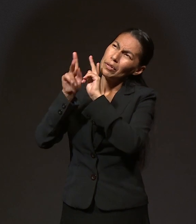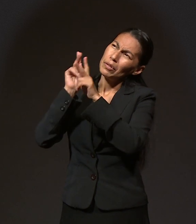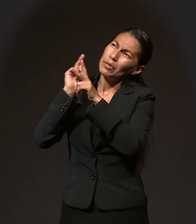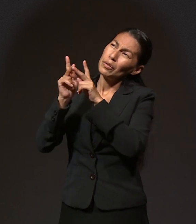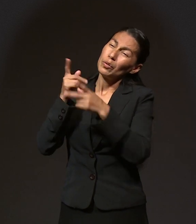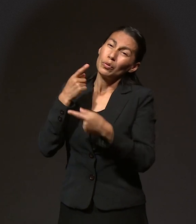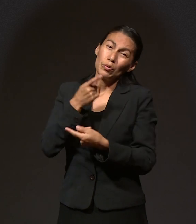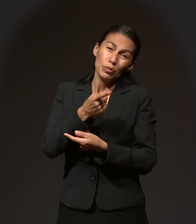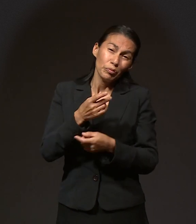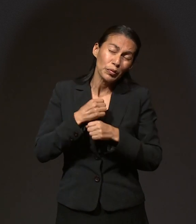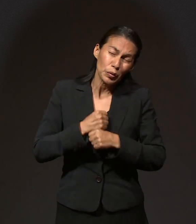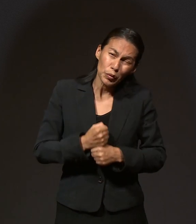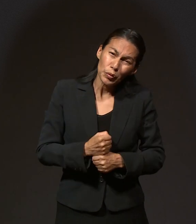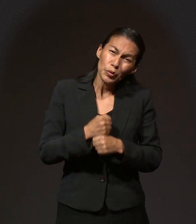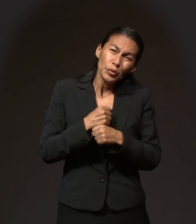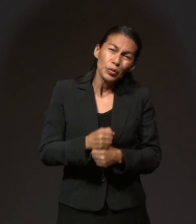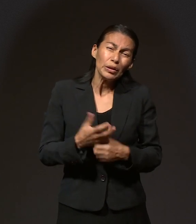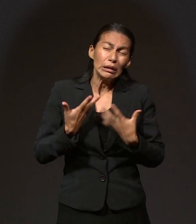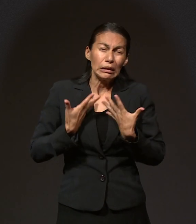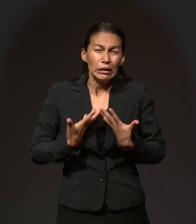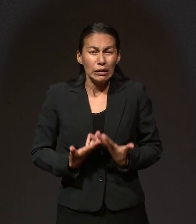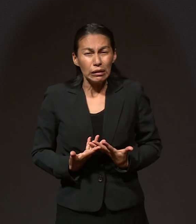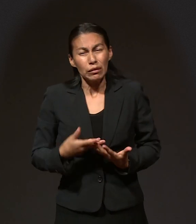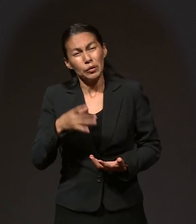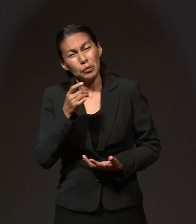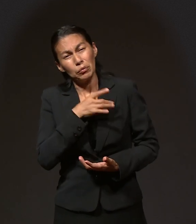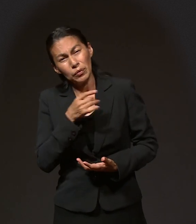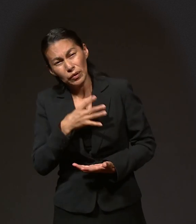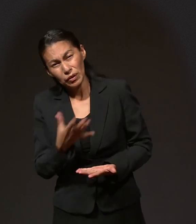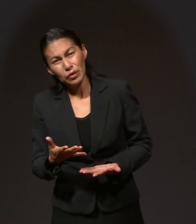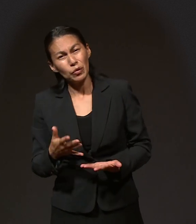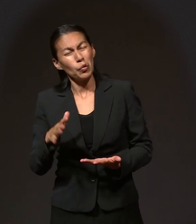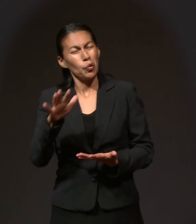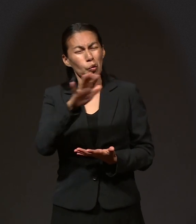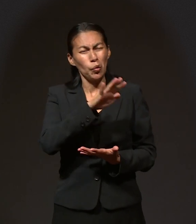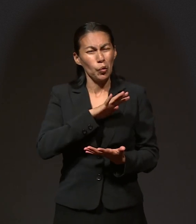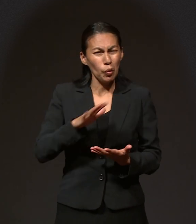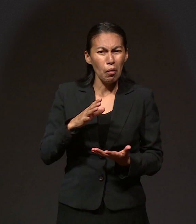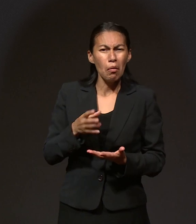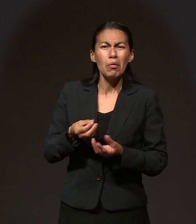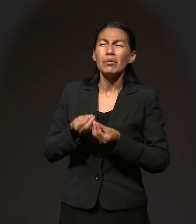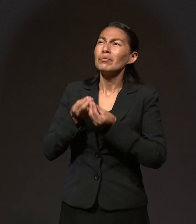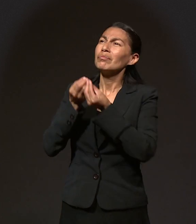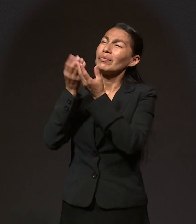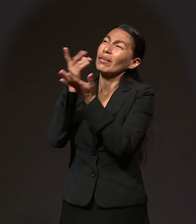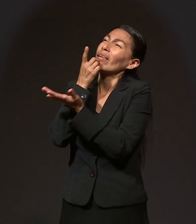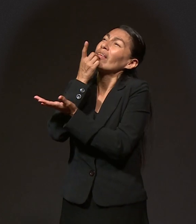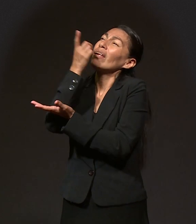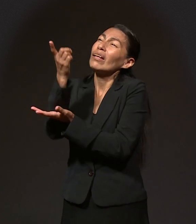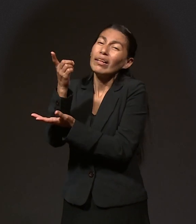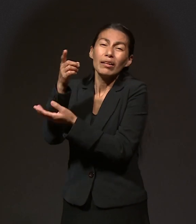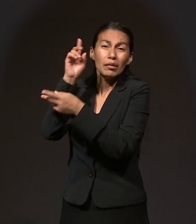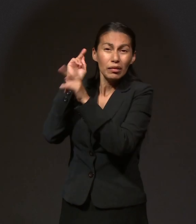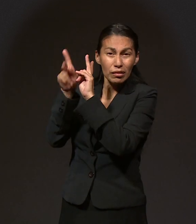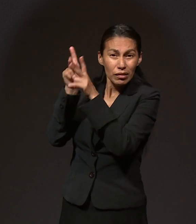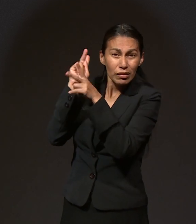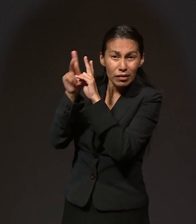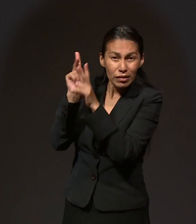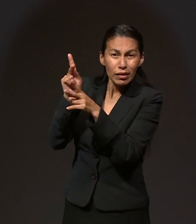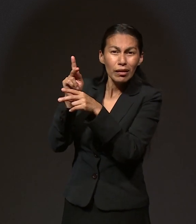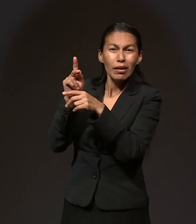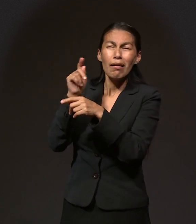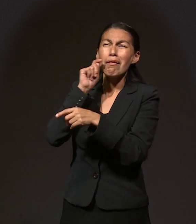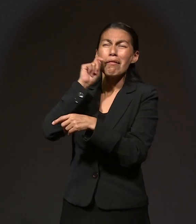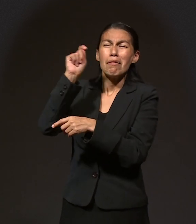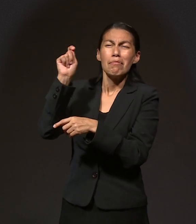Comparte tus congojas, lo que te aflige, atemoriza. Haz su amistad,